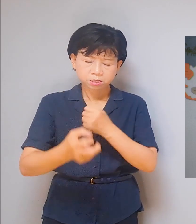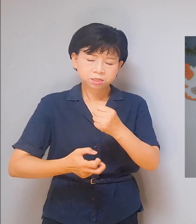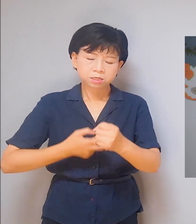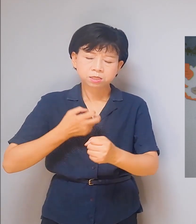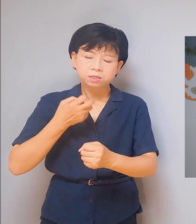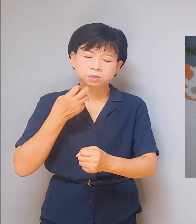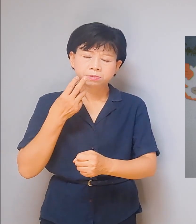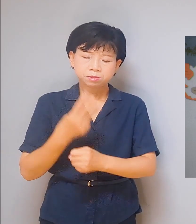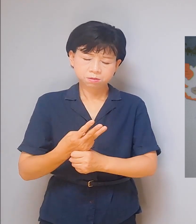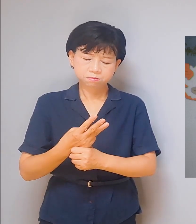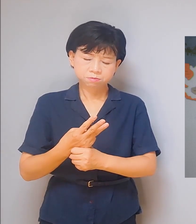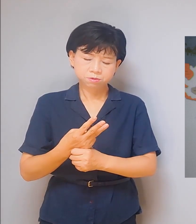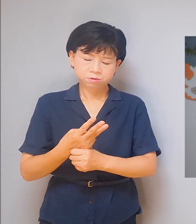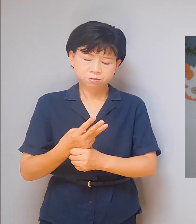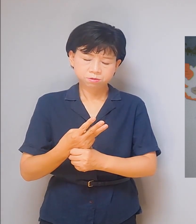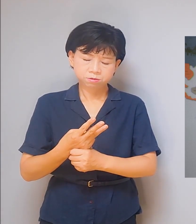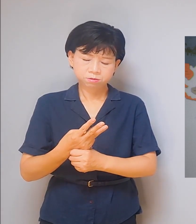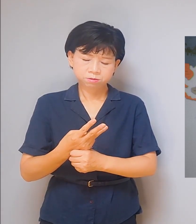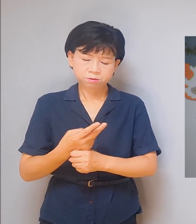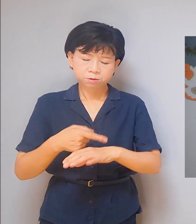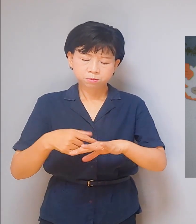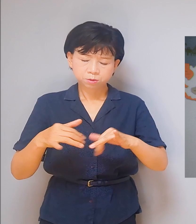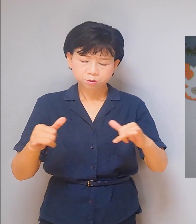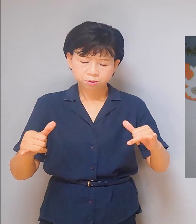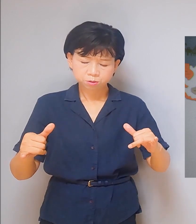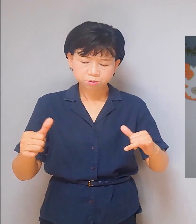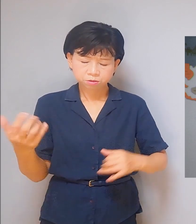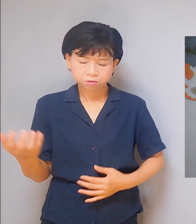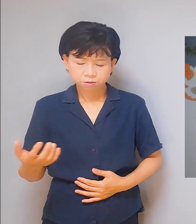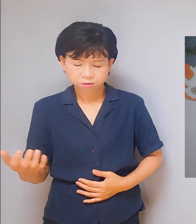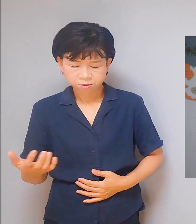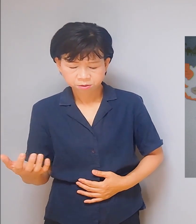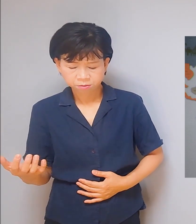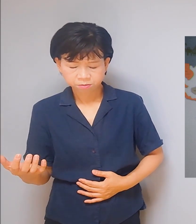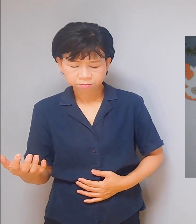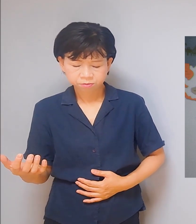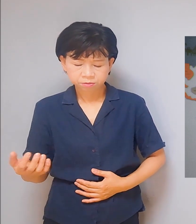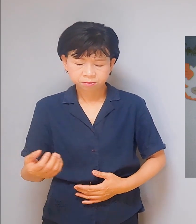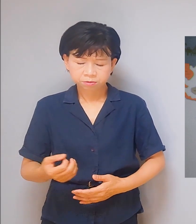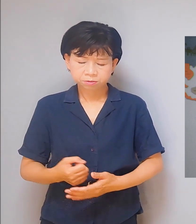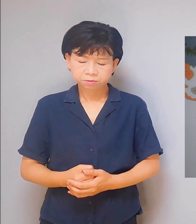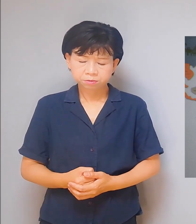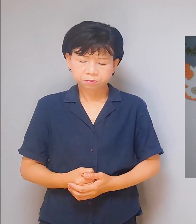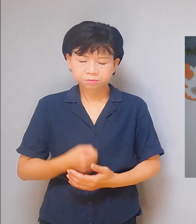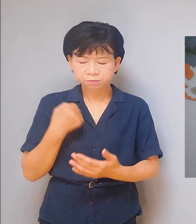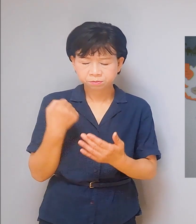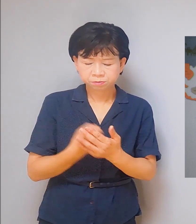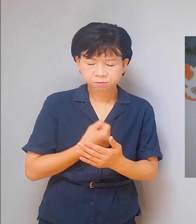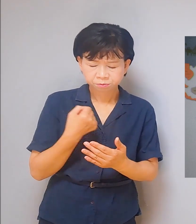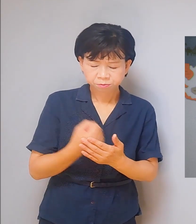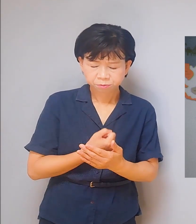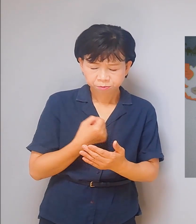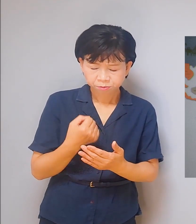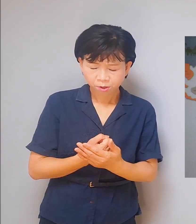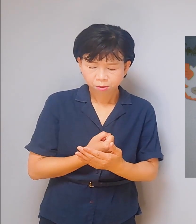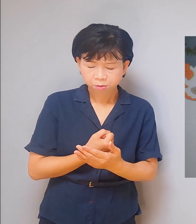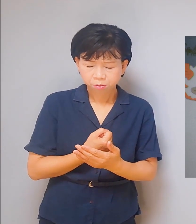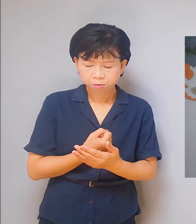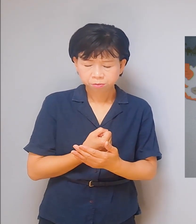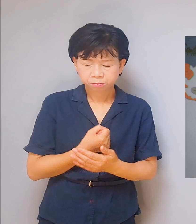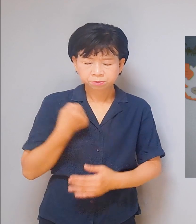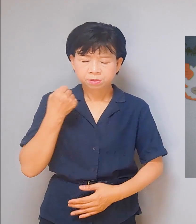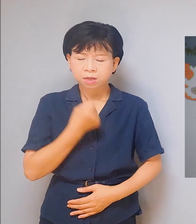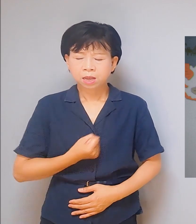합니다. 우리 민족의 아픔, 우리 민족의 서러움, 우리 민족의